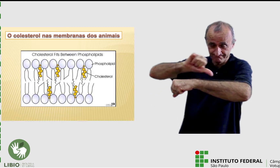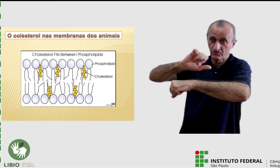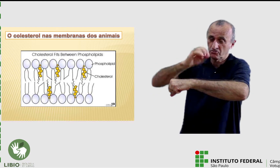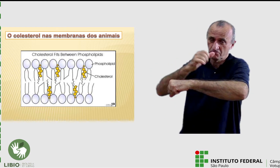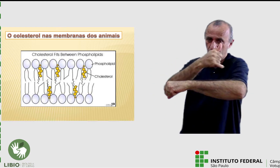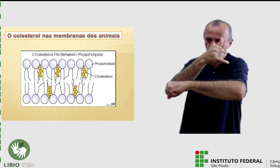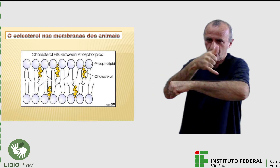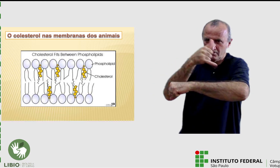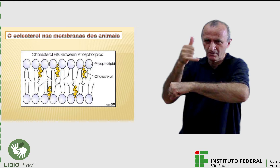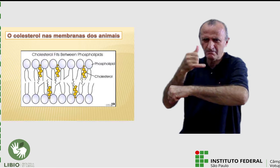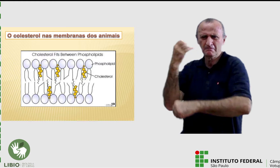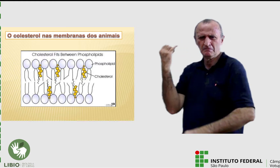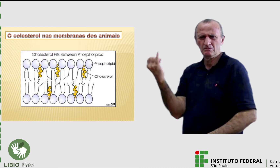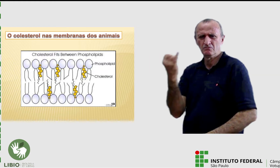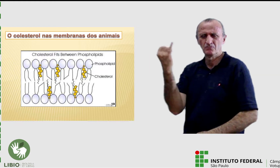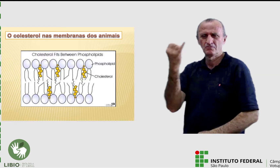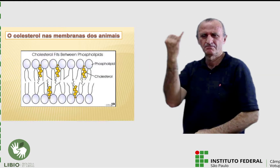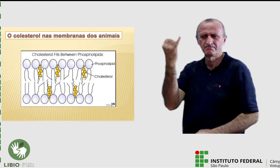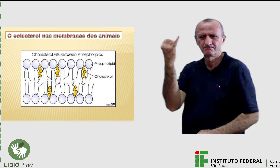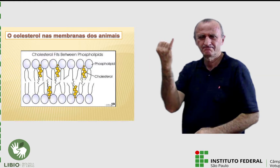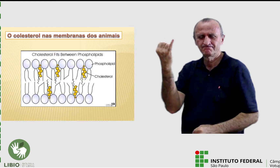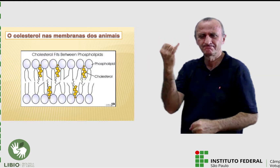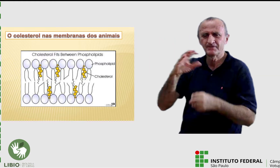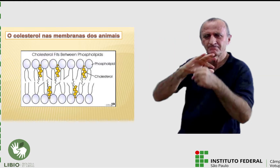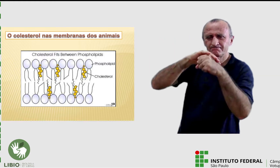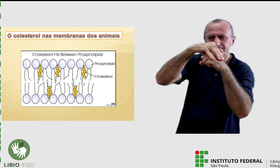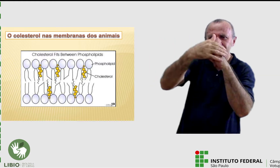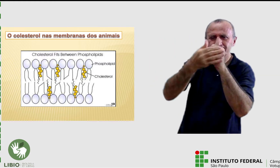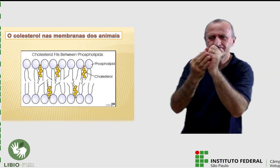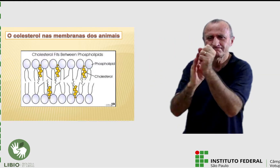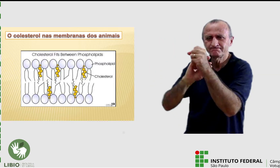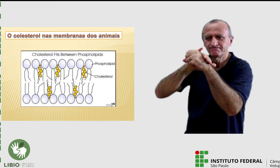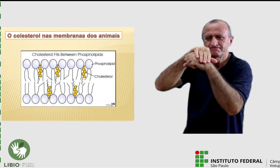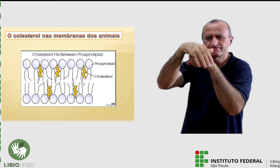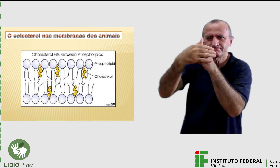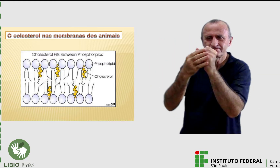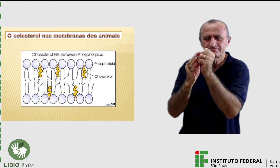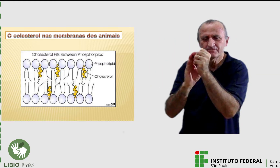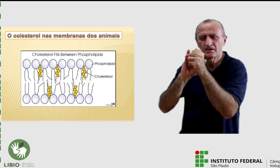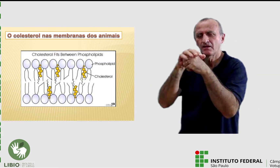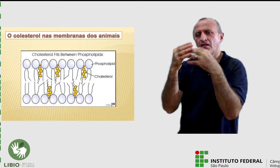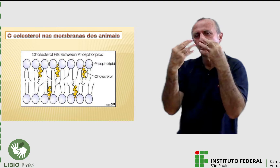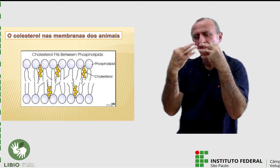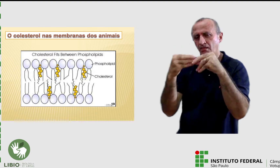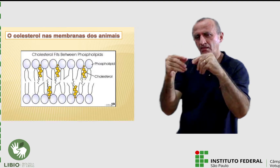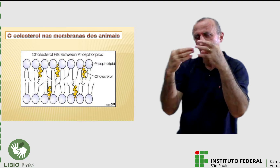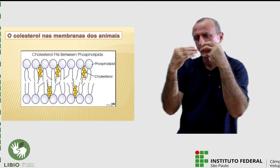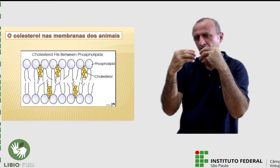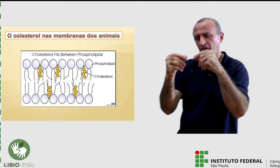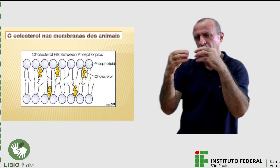muito importante na fluidez da membrana, isto é, para deixar a membrana mais